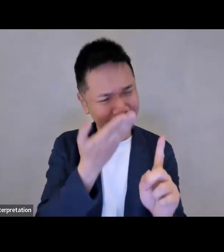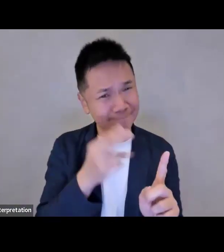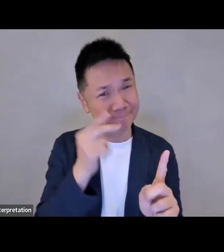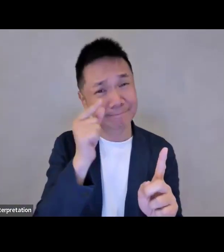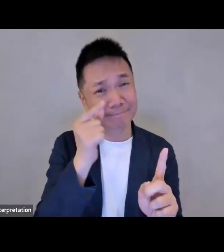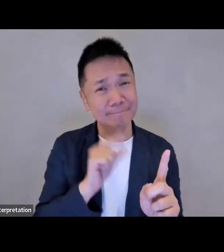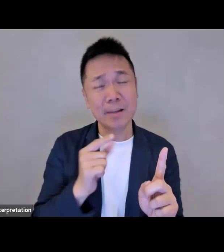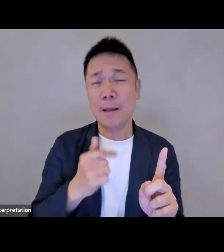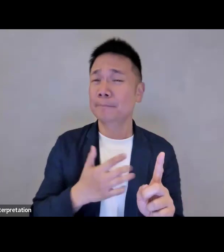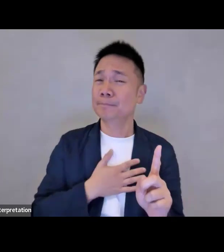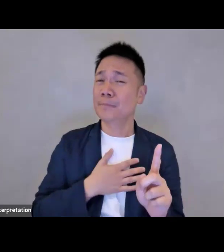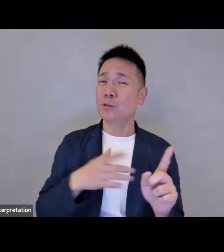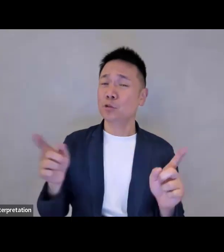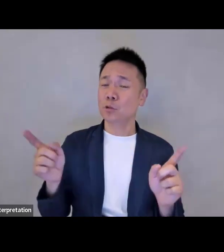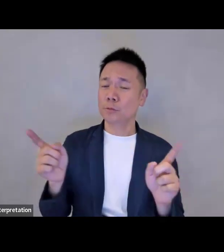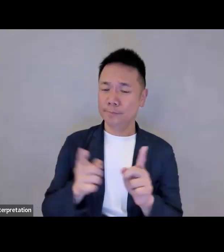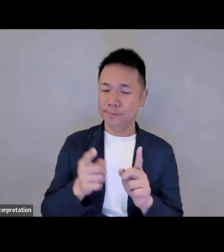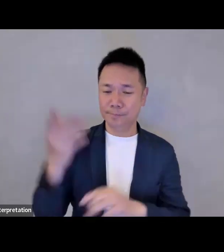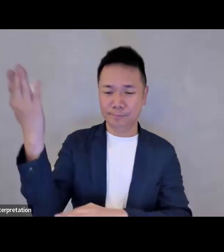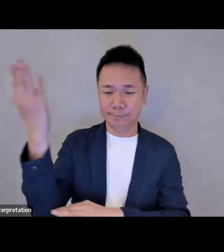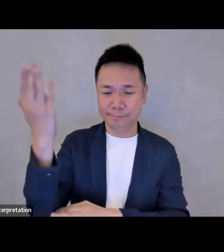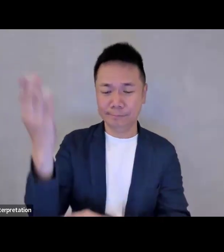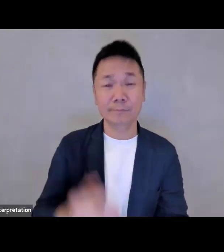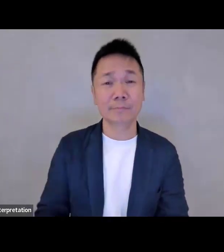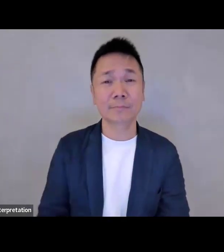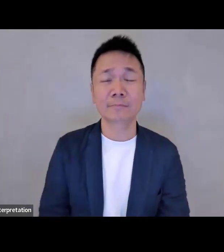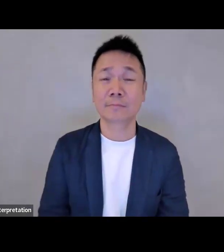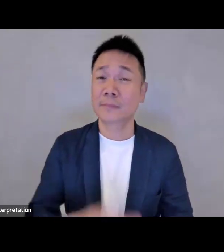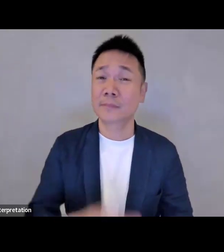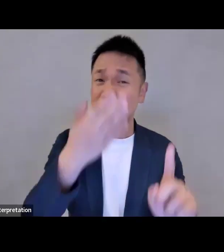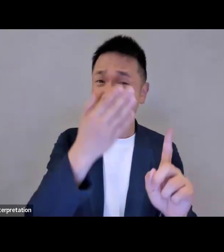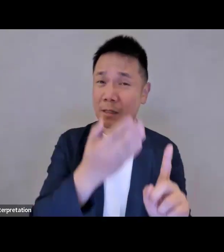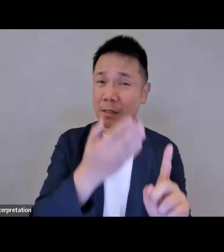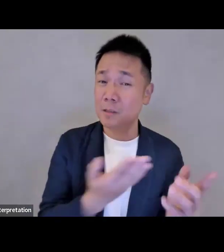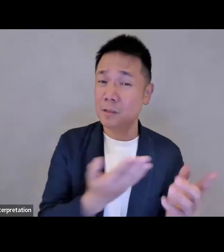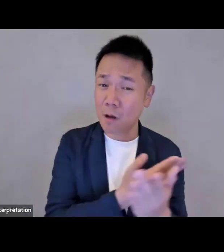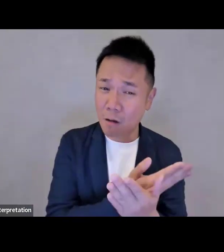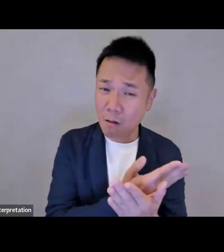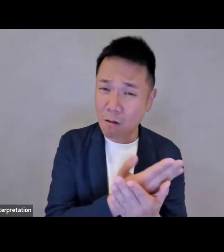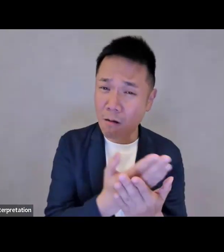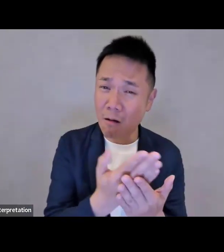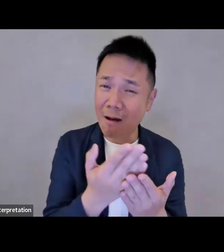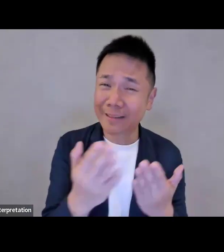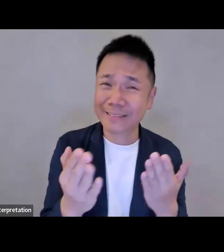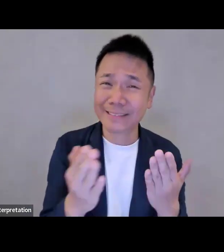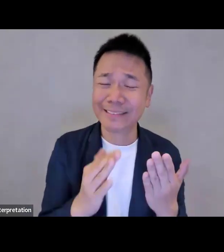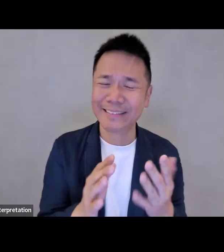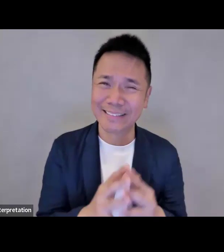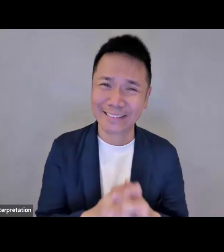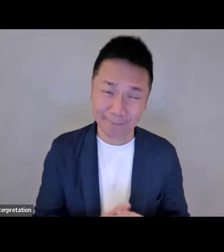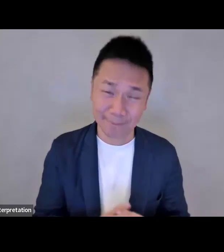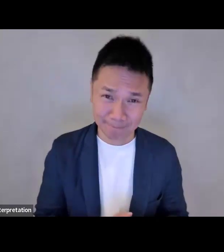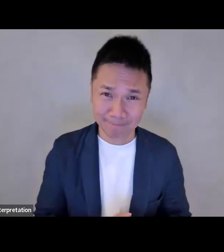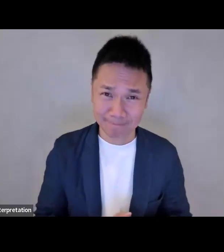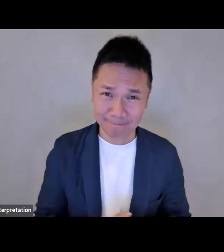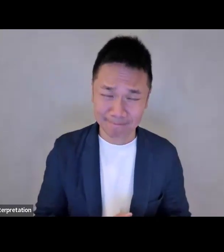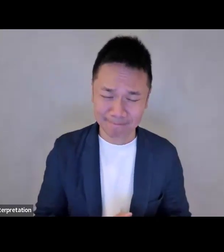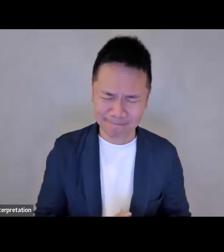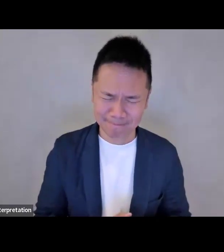们致哀。我想要简短的来发言，